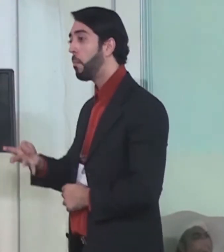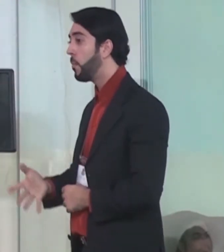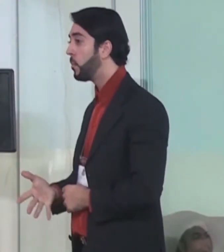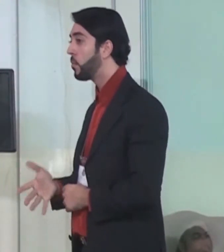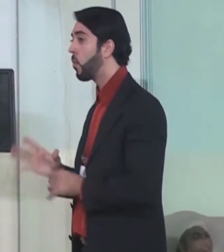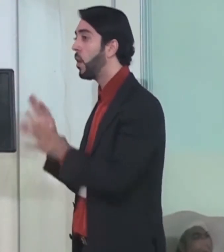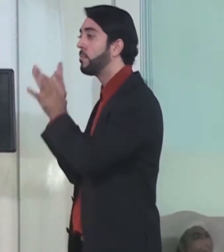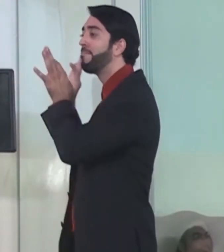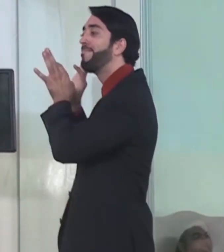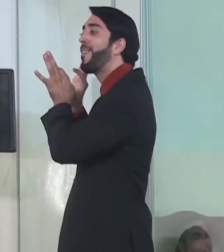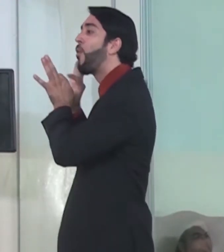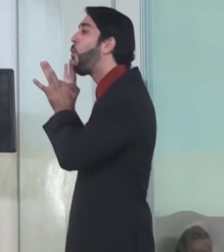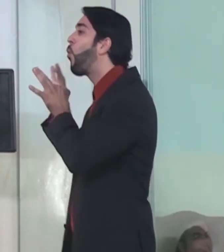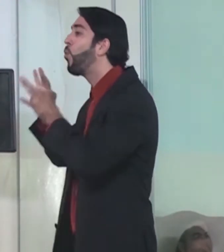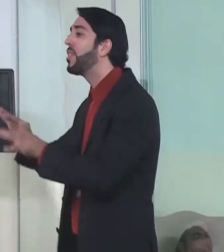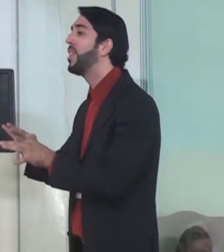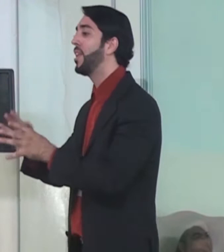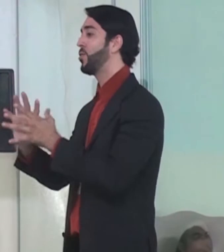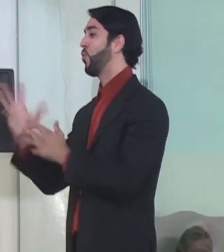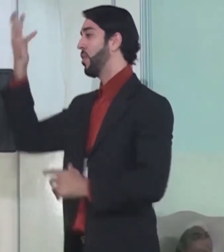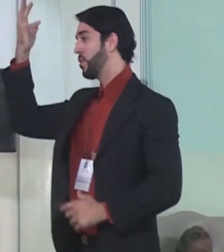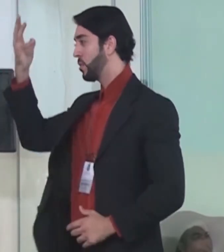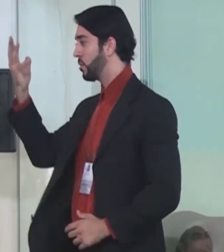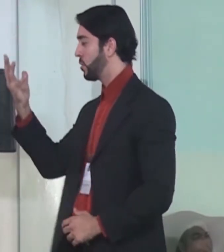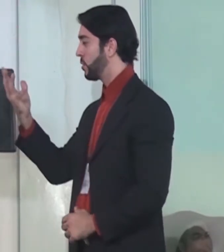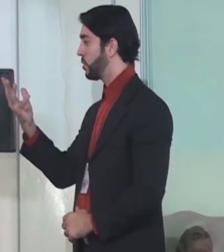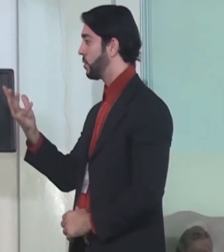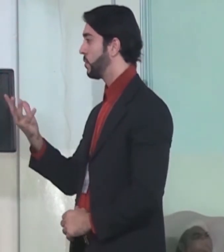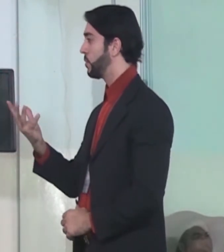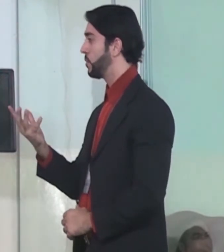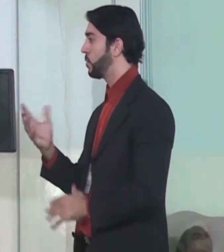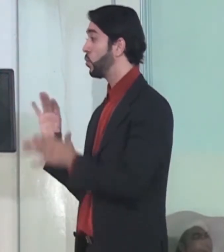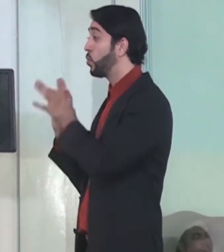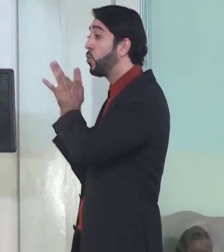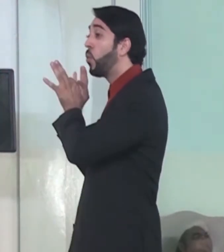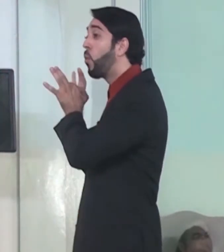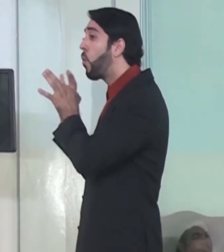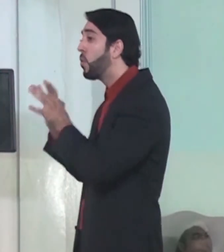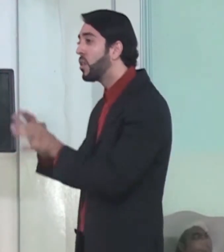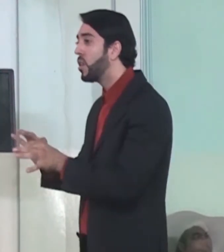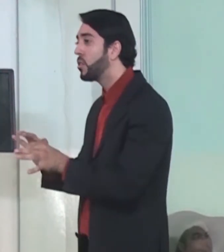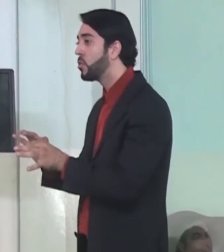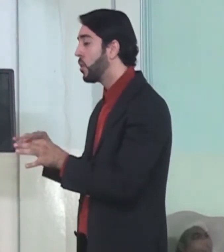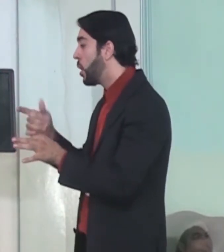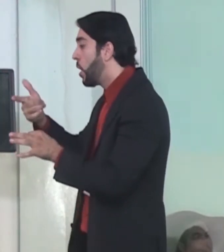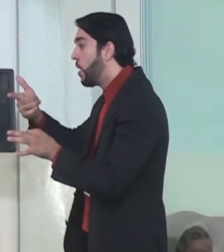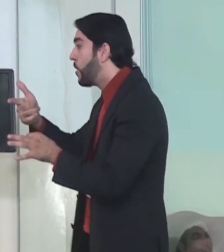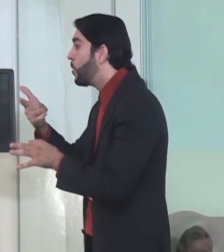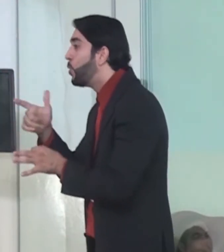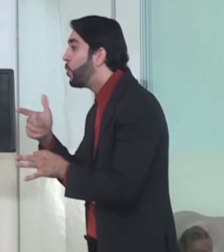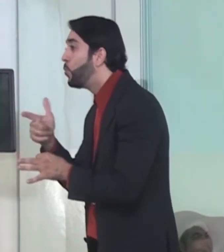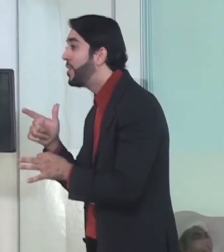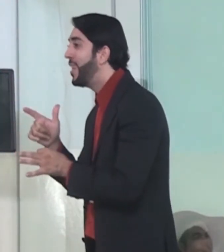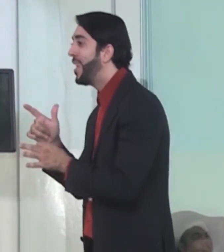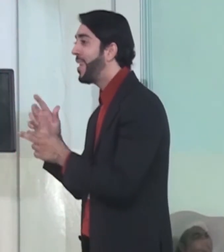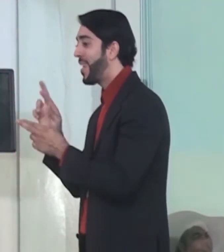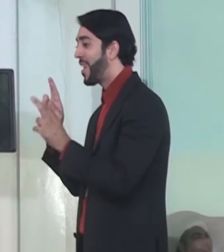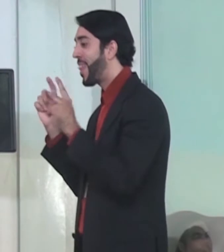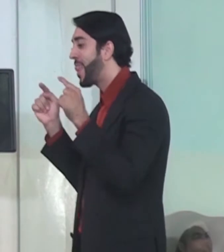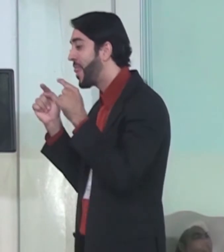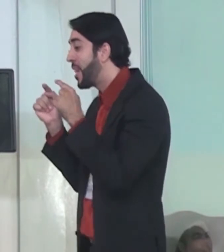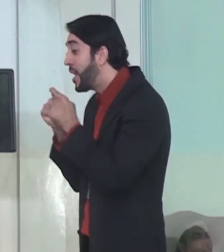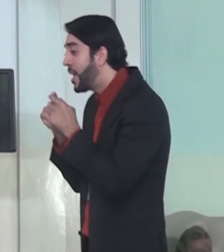contexto do fato, não é uma questão que fique impressa nos ferimentos da vítima.